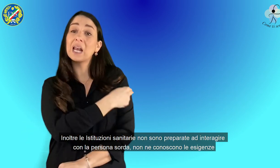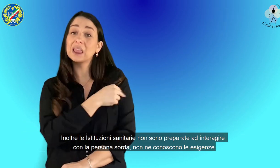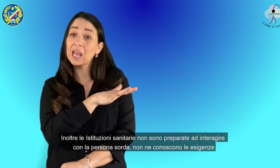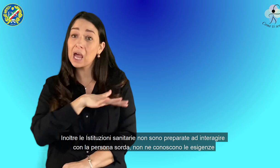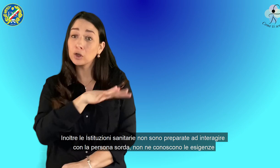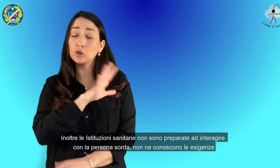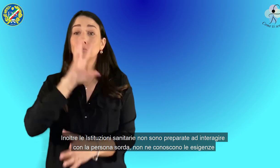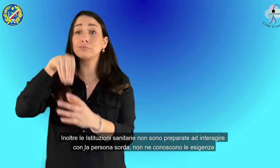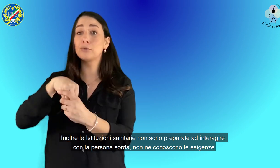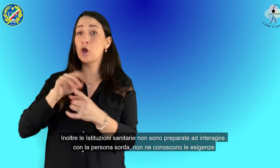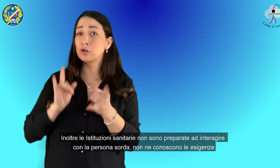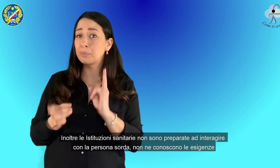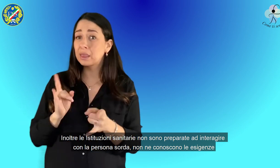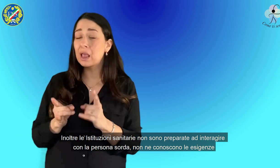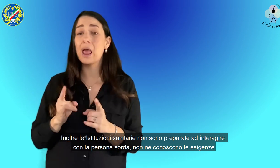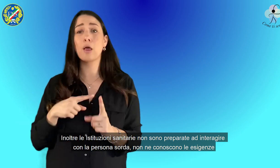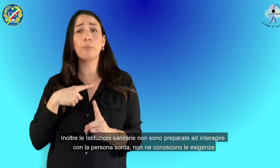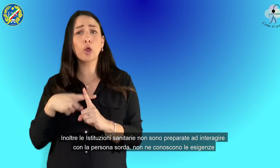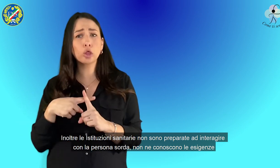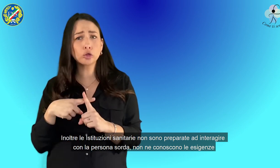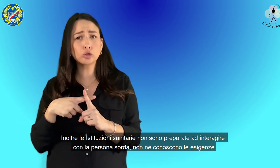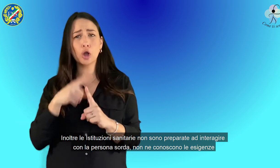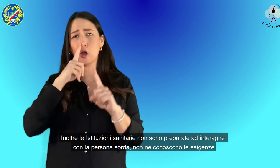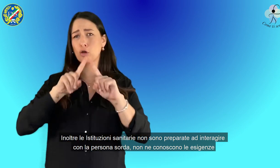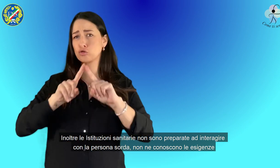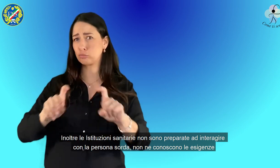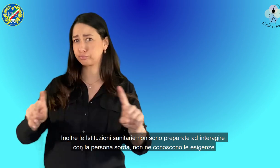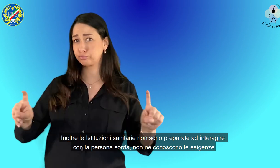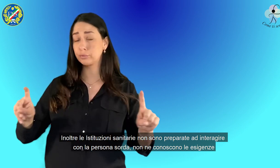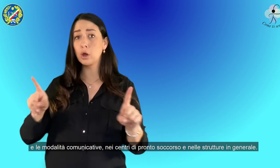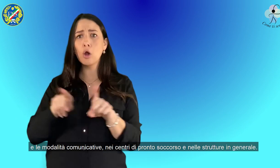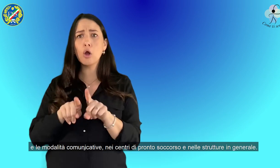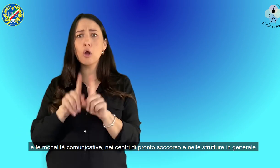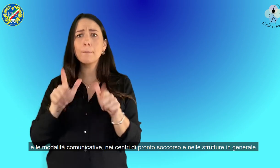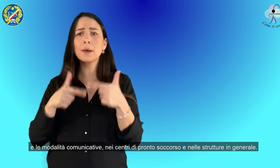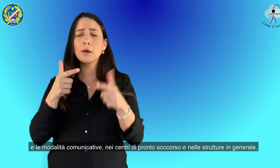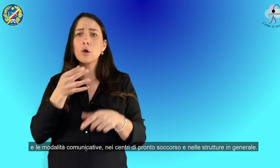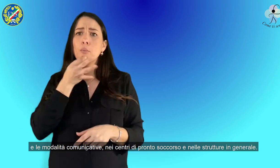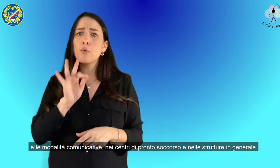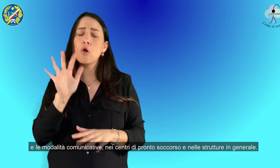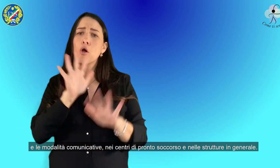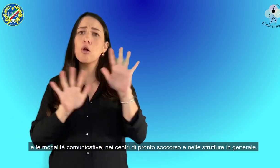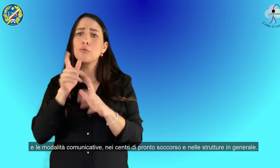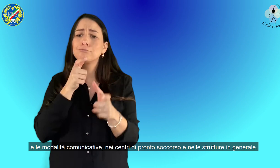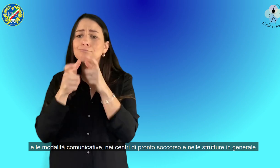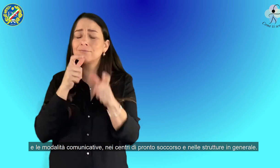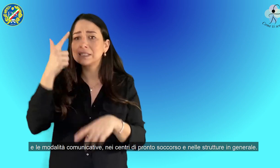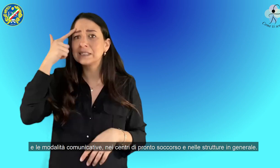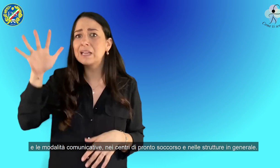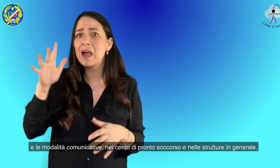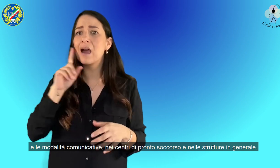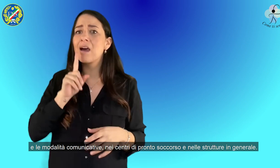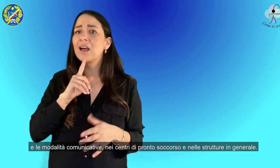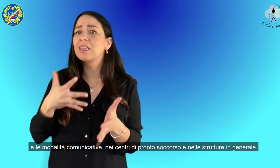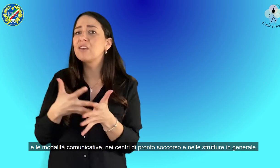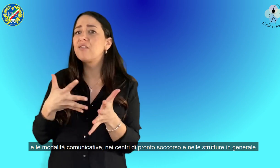non sono preparate ad interagire con la persona sorda, non ne conoscono le esigenze e le modalità comunicative, nei centri di pronto